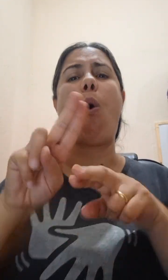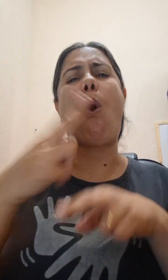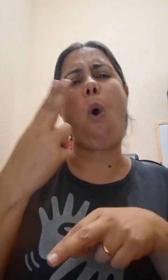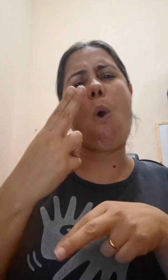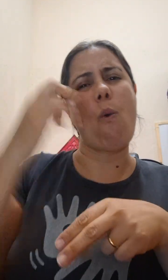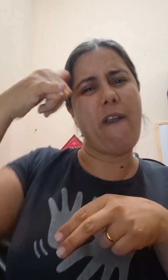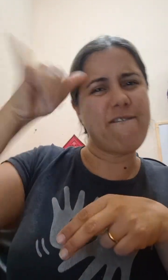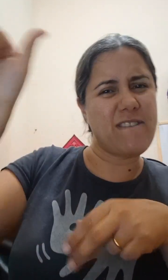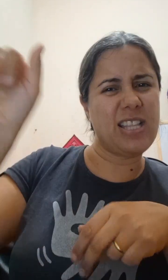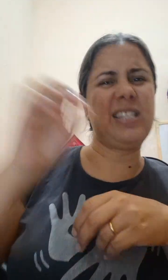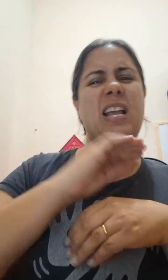Não